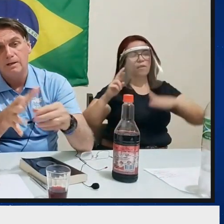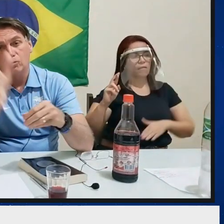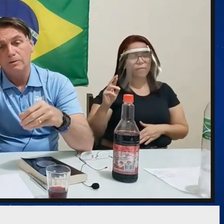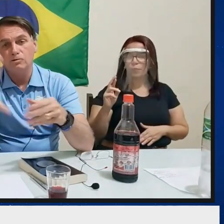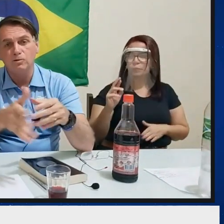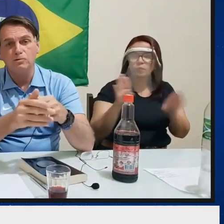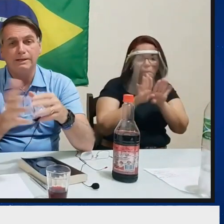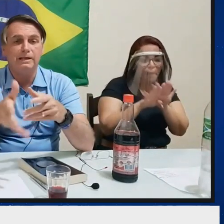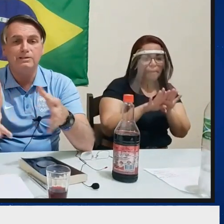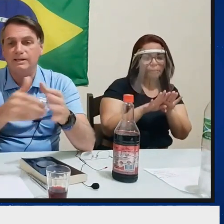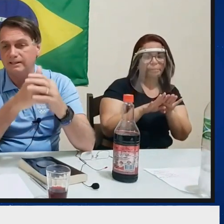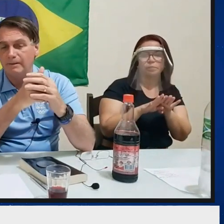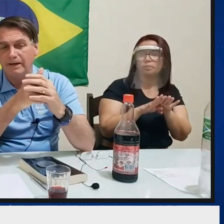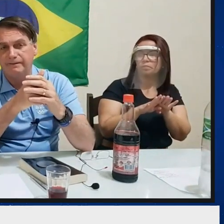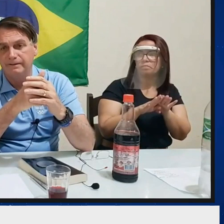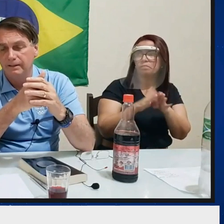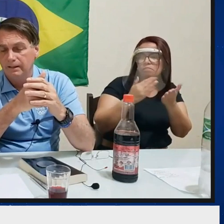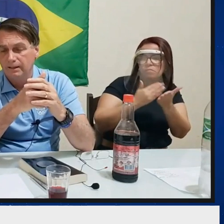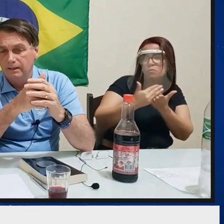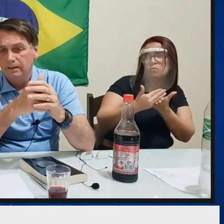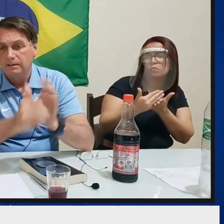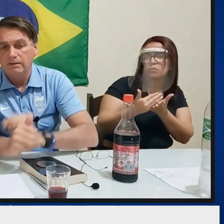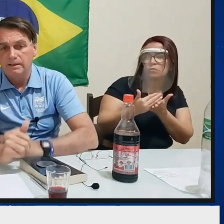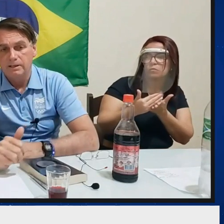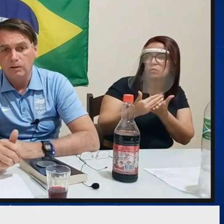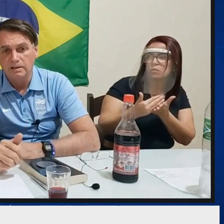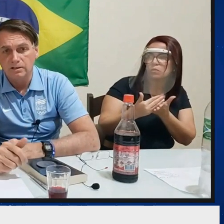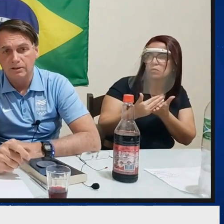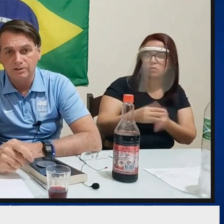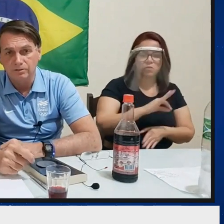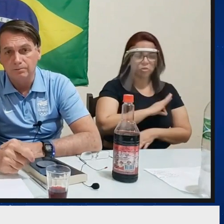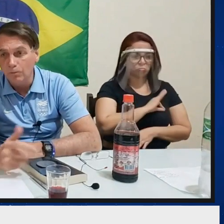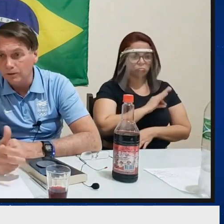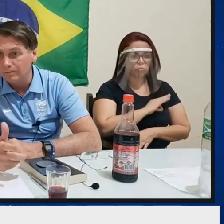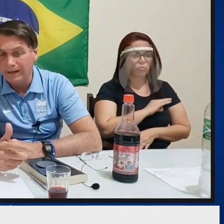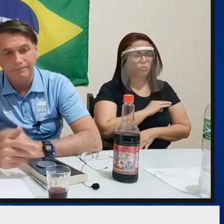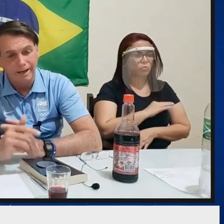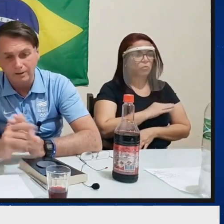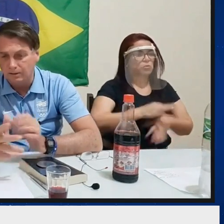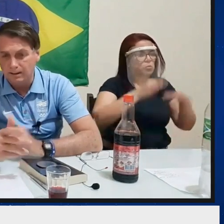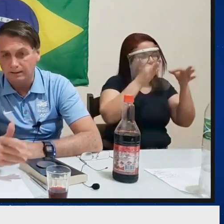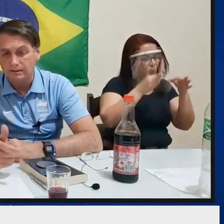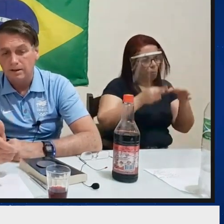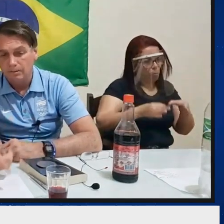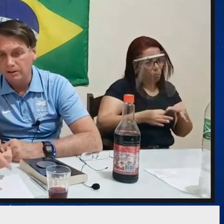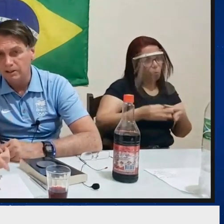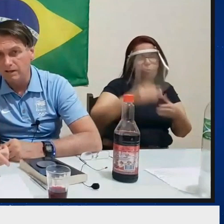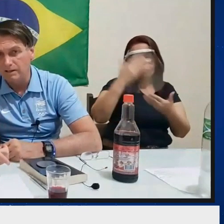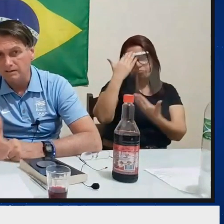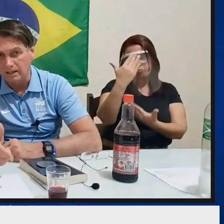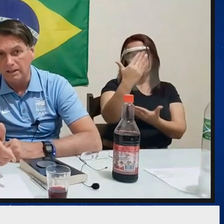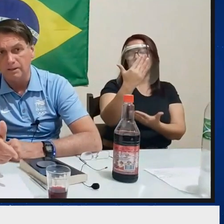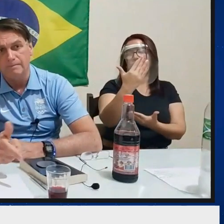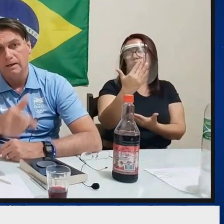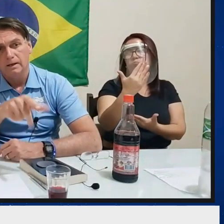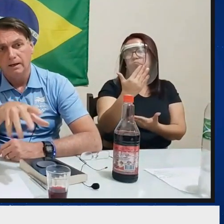mas começou com uma inteligência da PF. Então, essas polícias muito bem, entrosadas, muitas